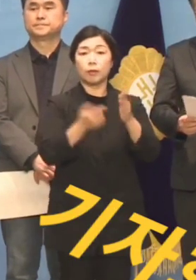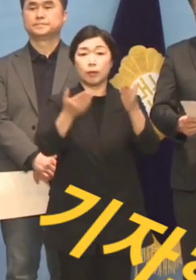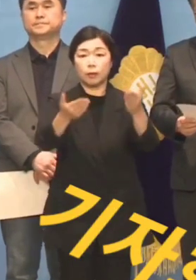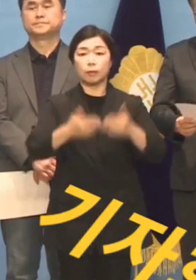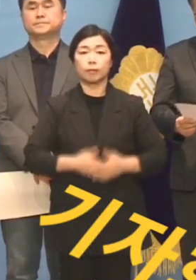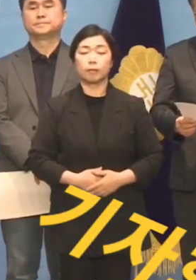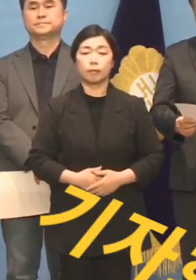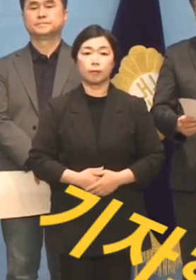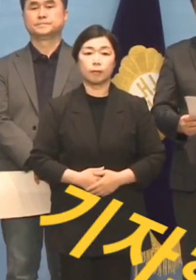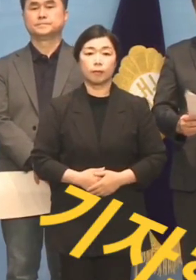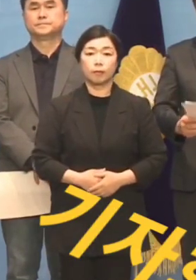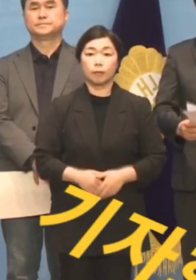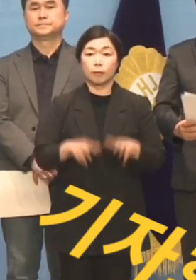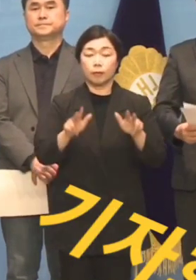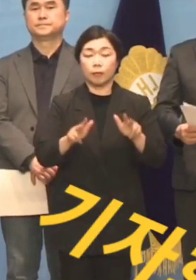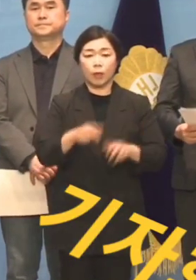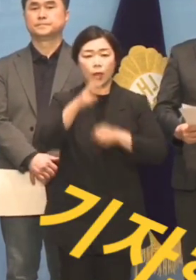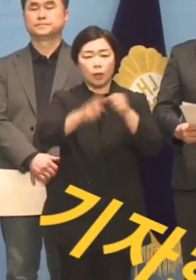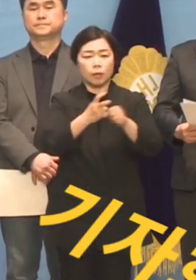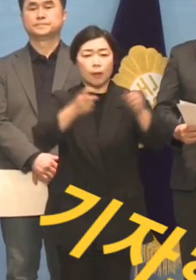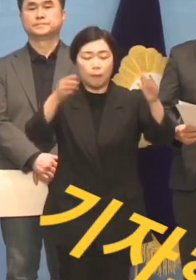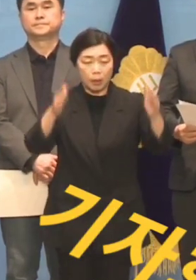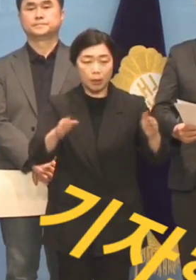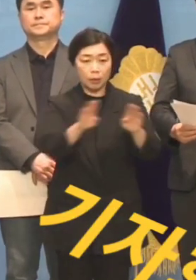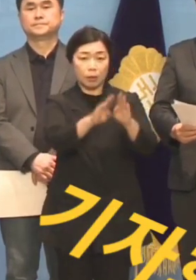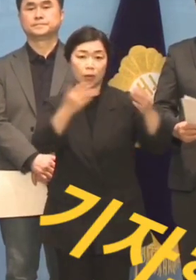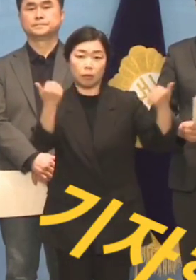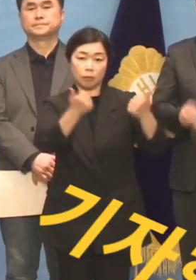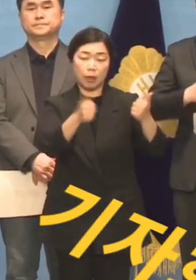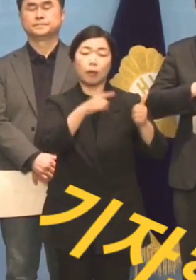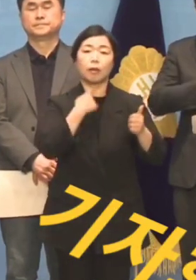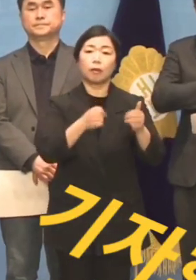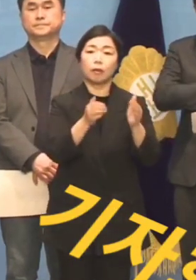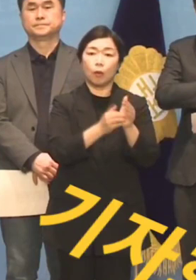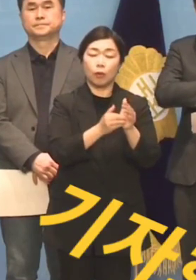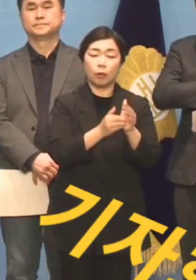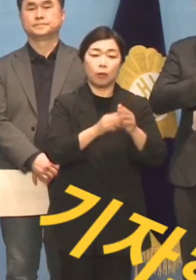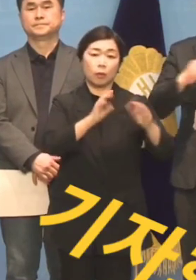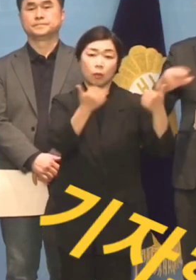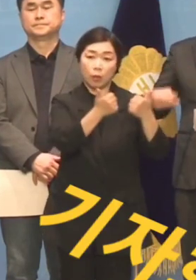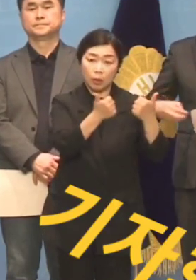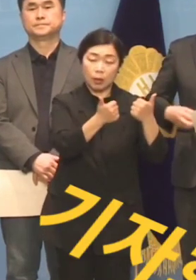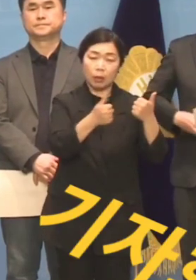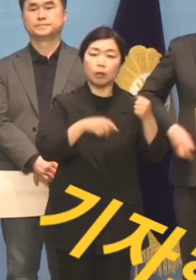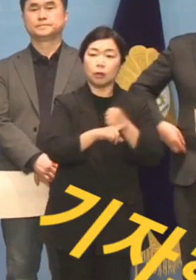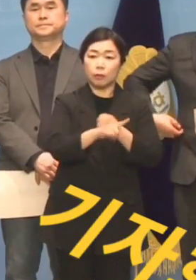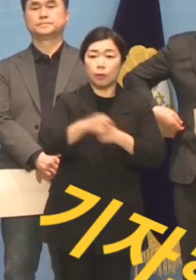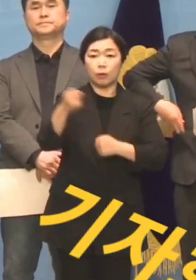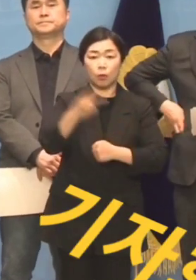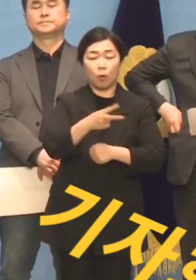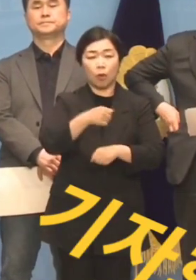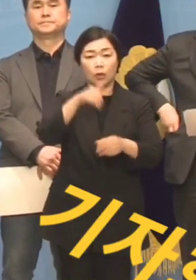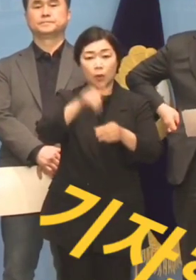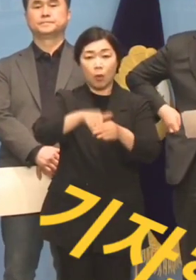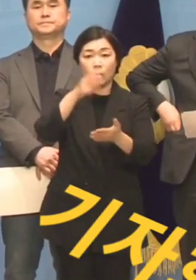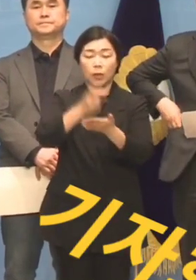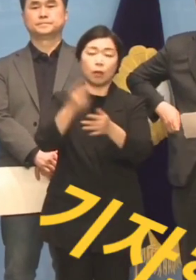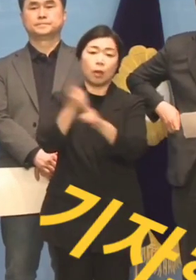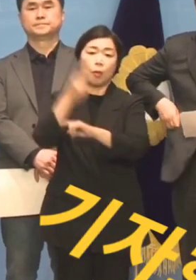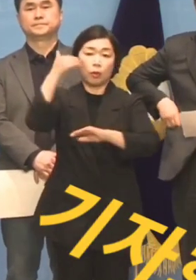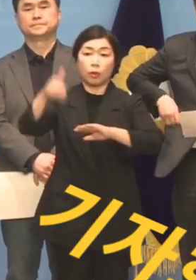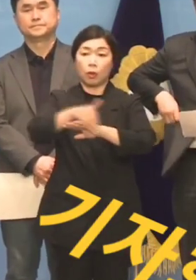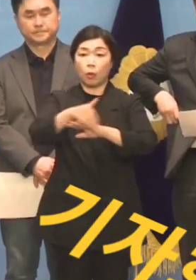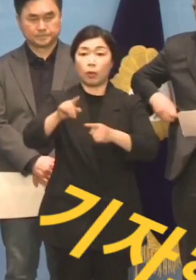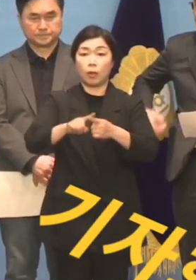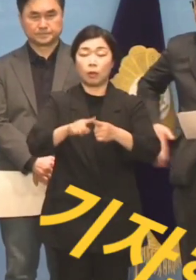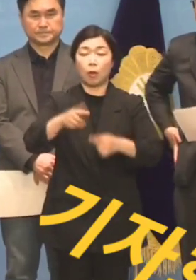섰습니다. 그럼 먼저 20년 만에 열린 전원위원회의 개최와 개최의 의미와 선거제 개편을 위한